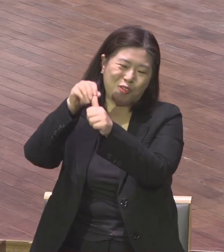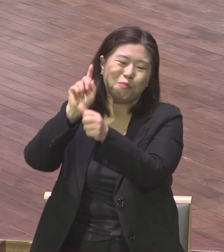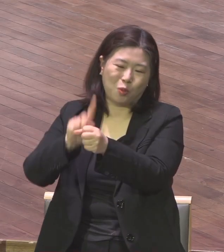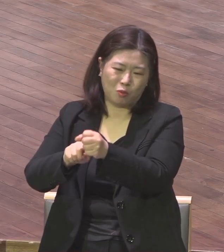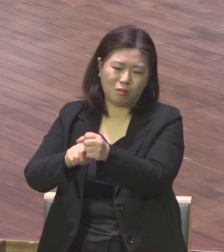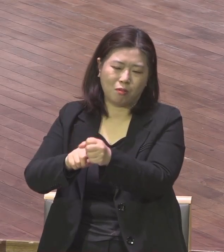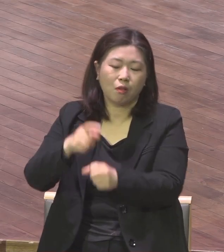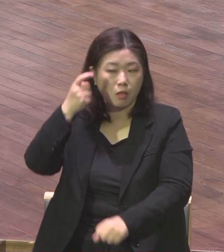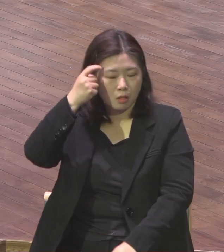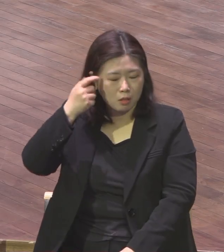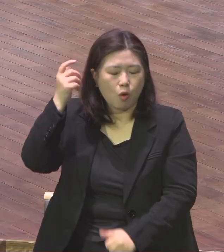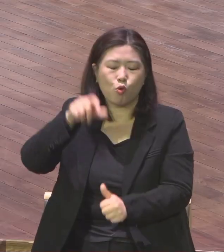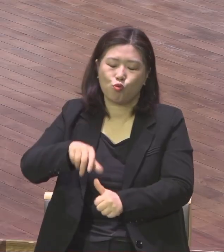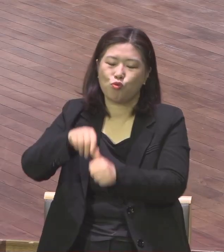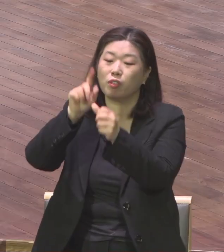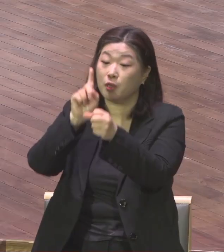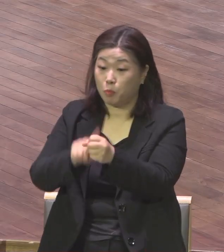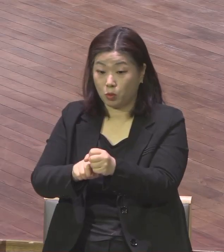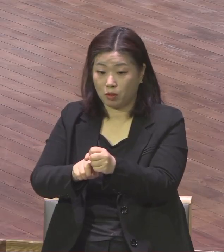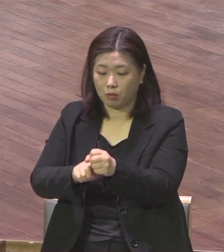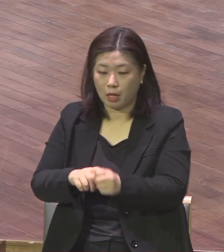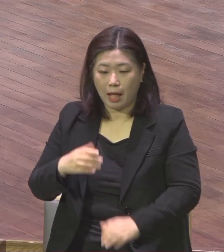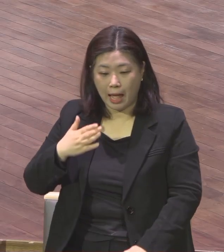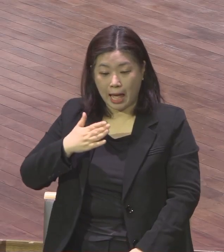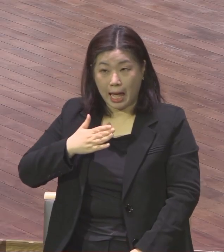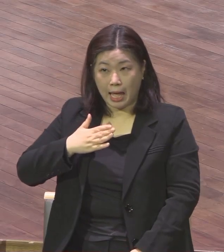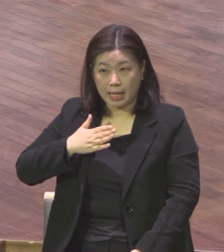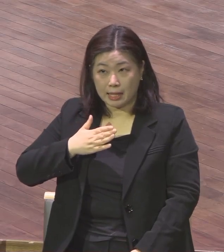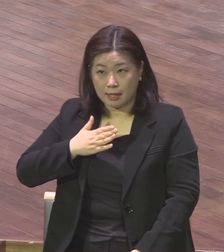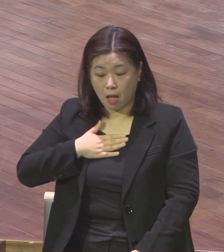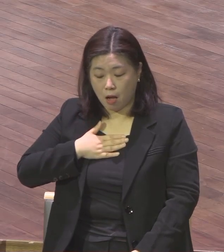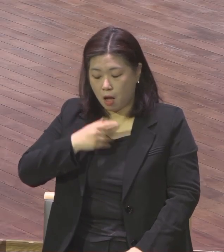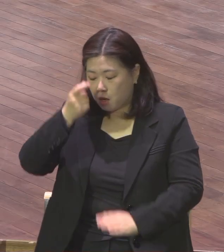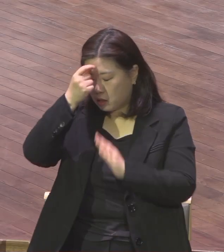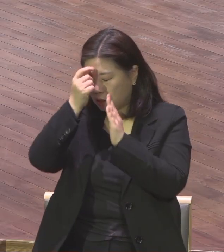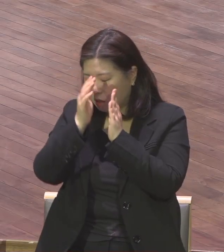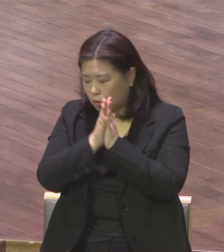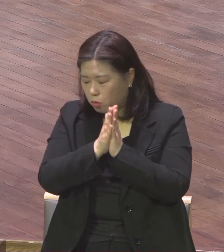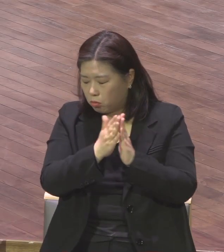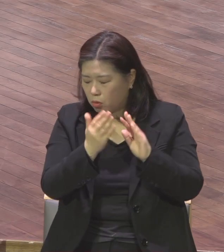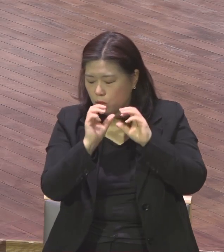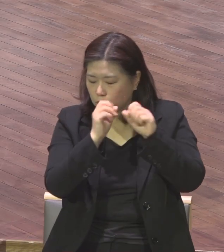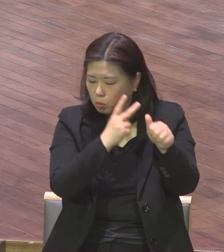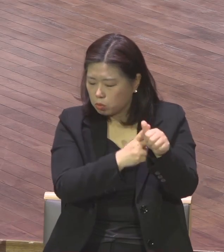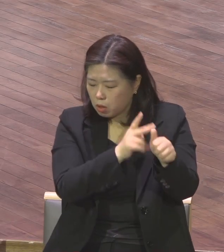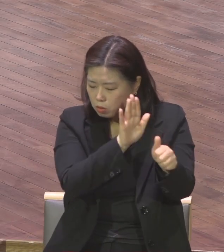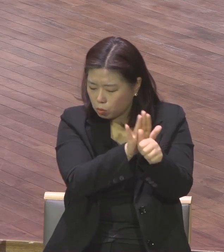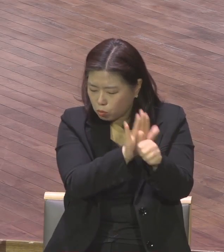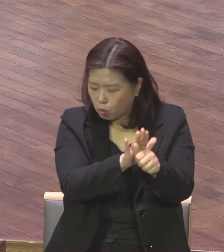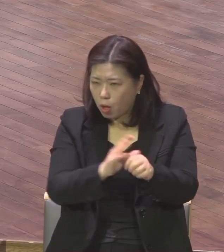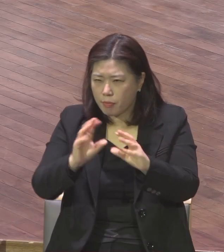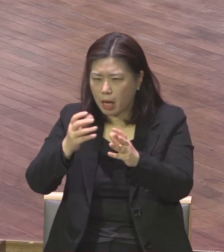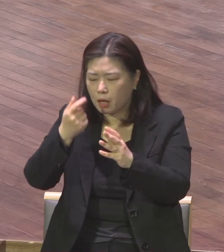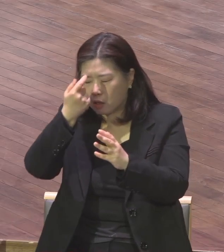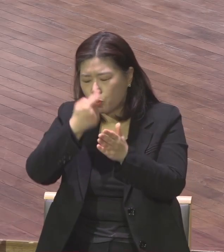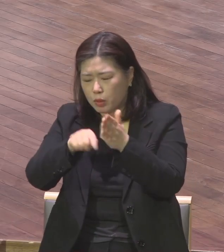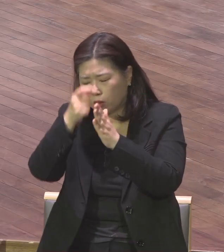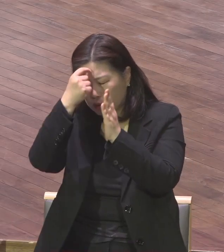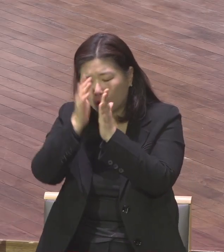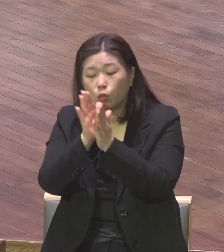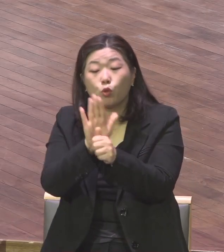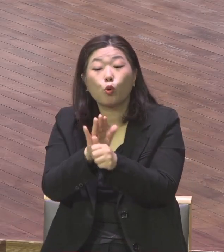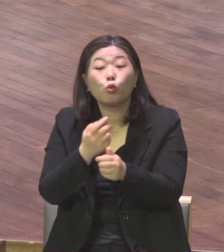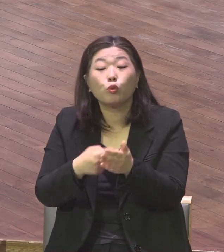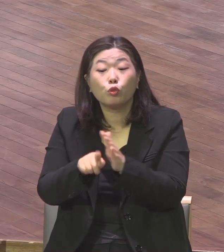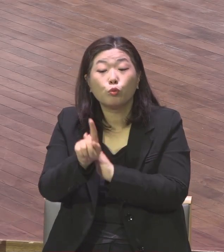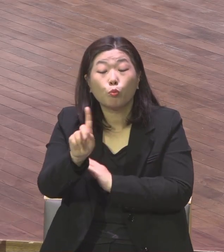민족을 위해서 세계를 놓고 정복기도하는 목적이 뭡니까? 이들을 살리기 위한 거예요. 본문 5절 6절을 보면 하나님은 한 분이시요